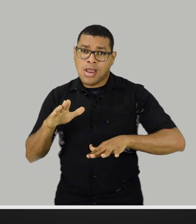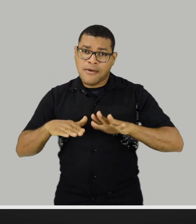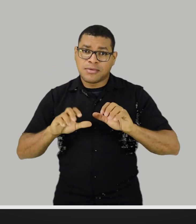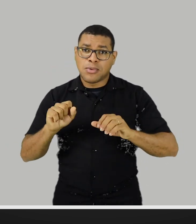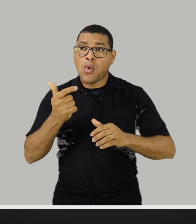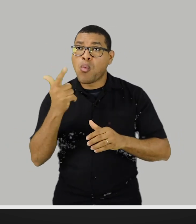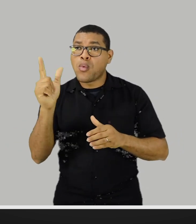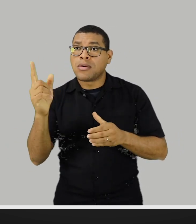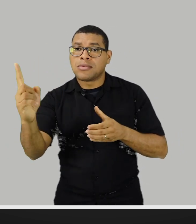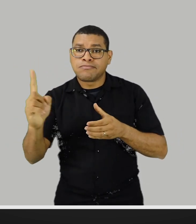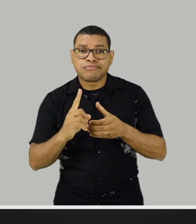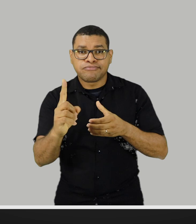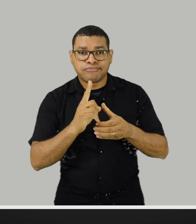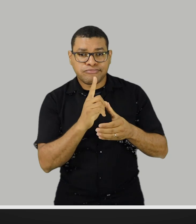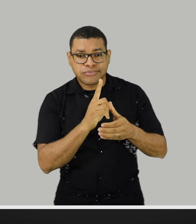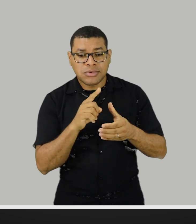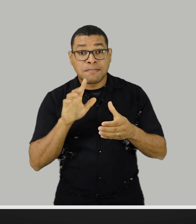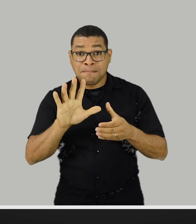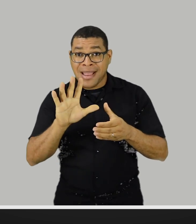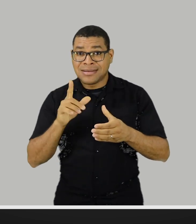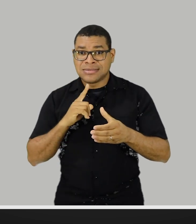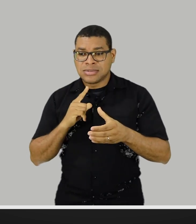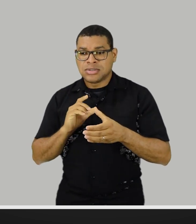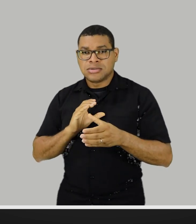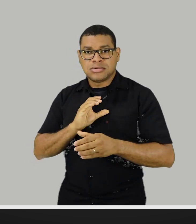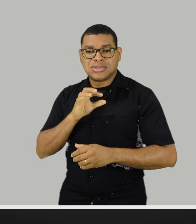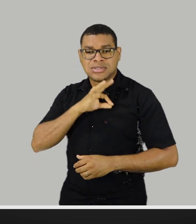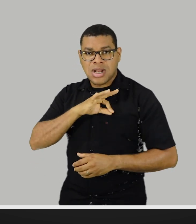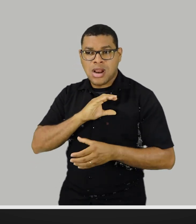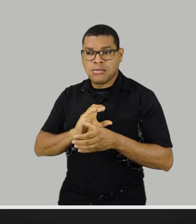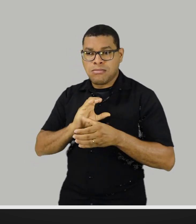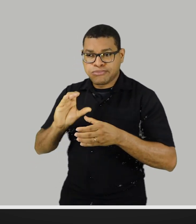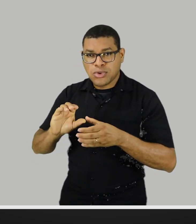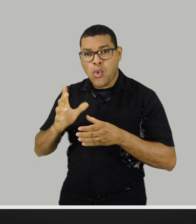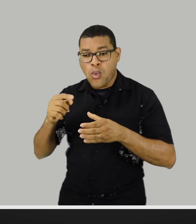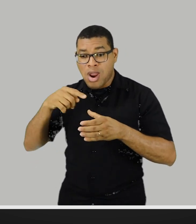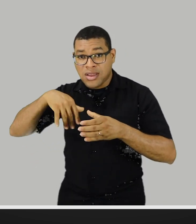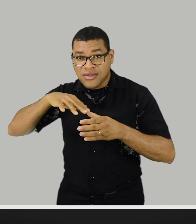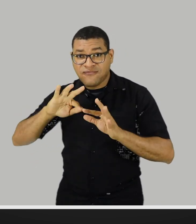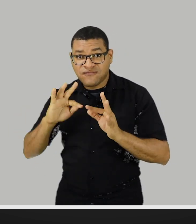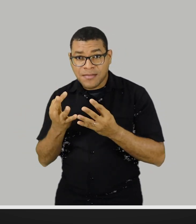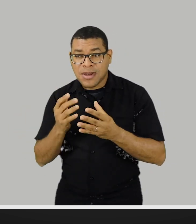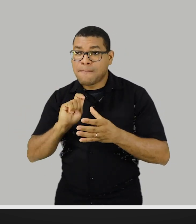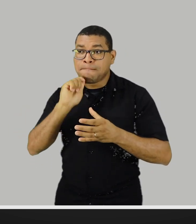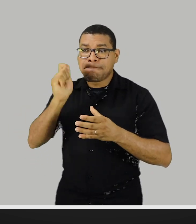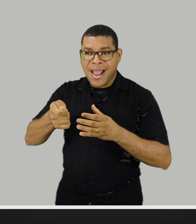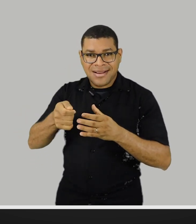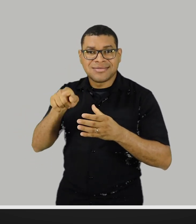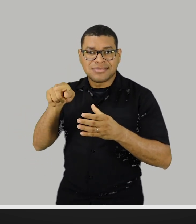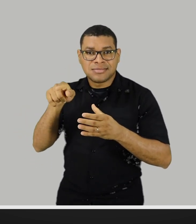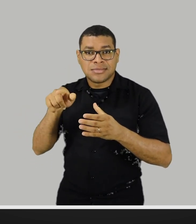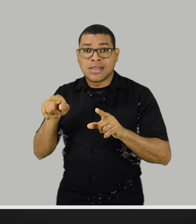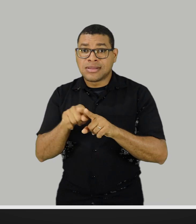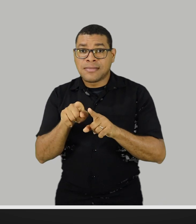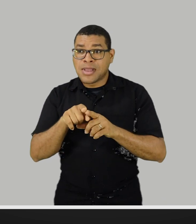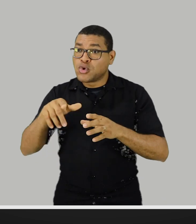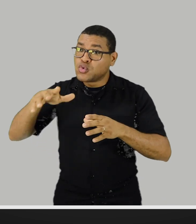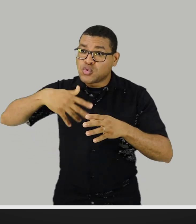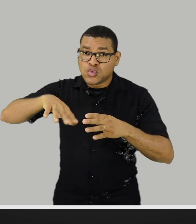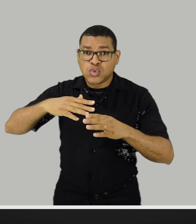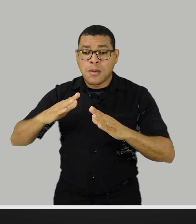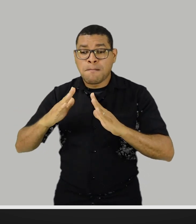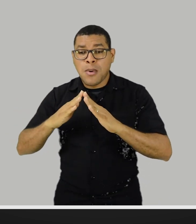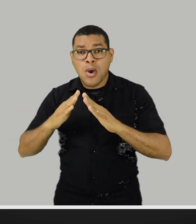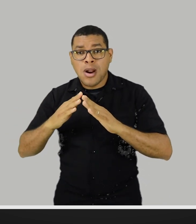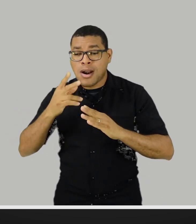contribuam para o rendimento ou tenham suas despesas atendidas por aquela unidade familiar todas moradoras em